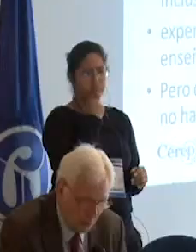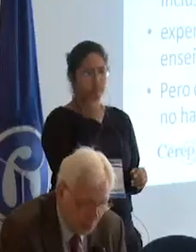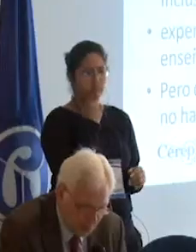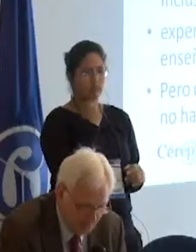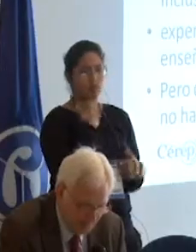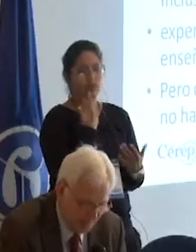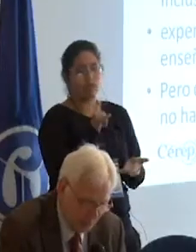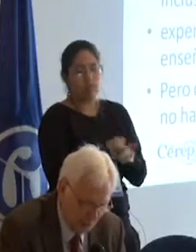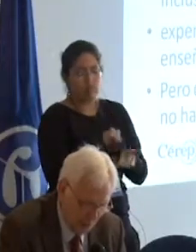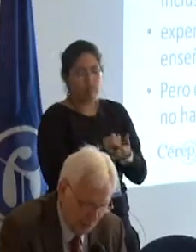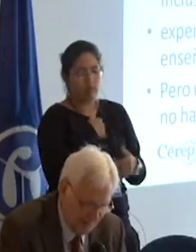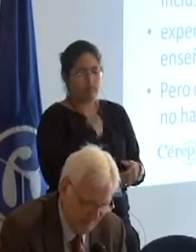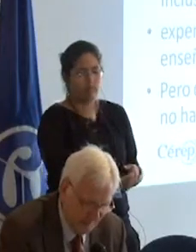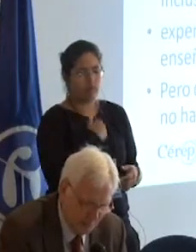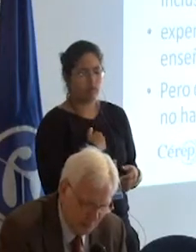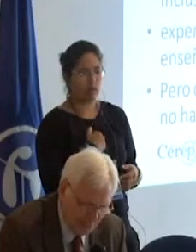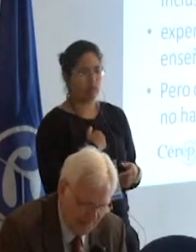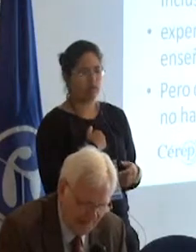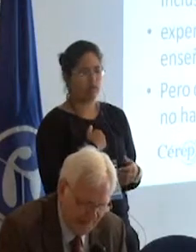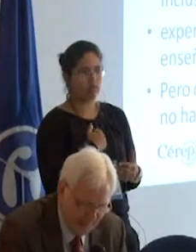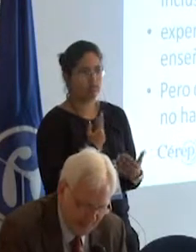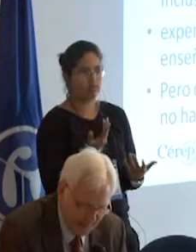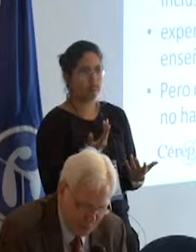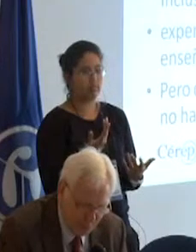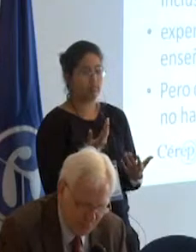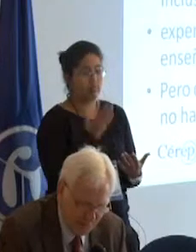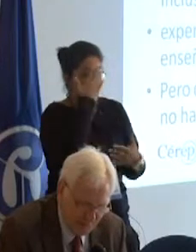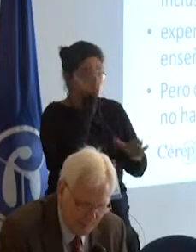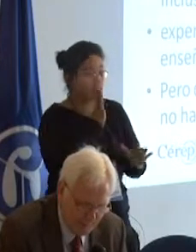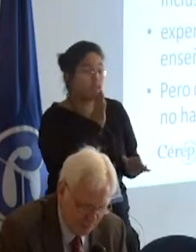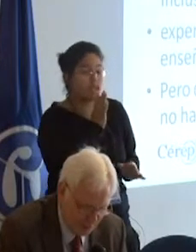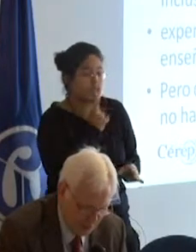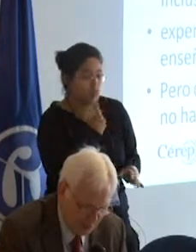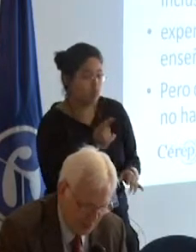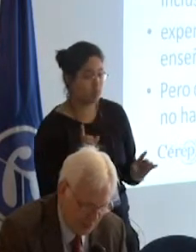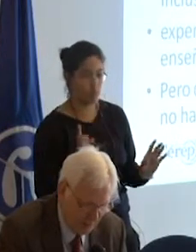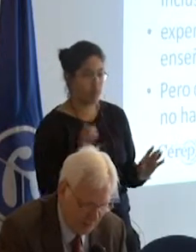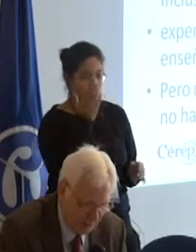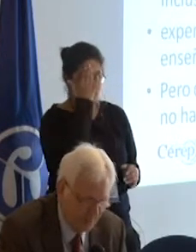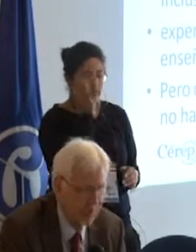como me dijeron, no saben quién le dijo,